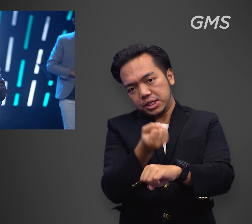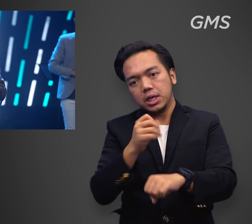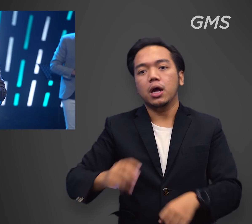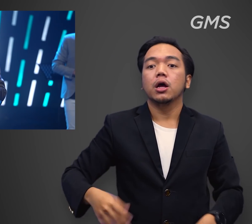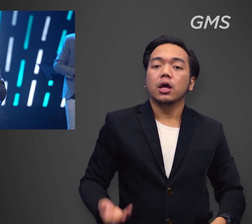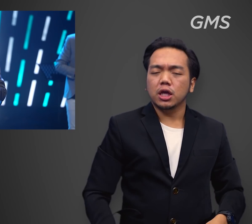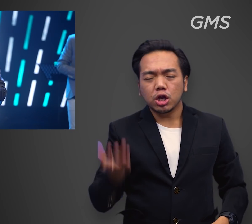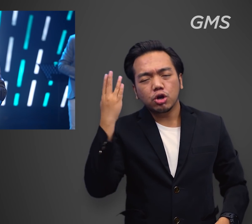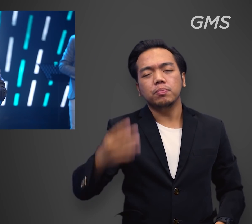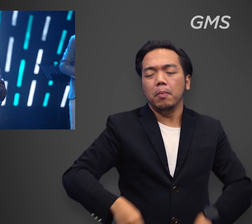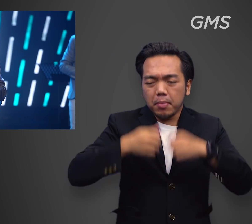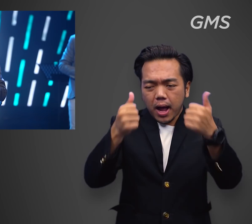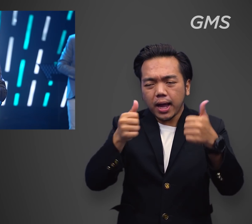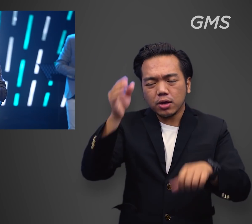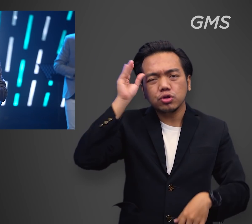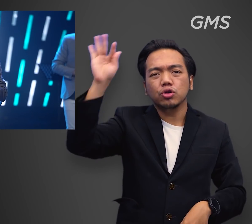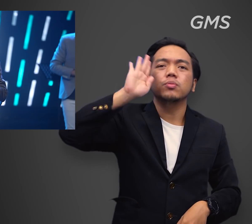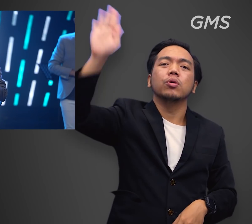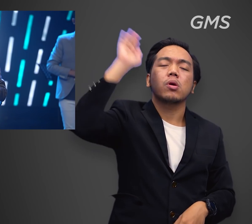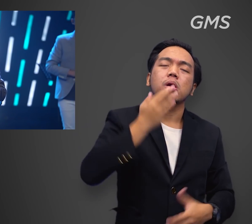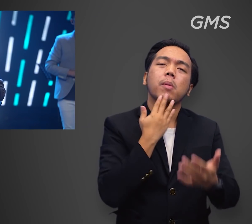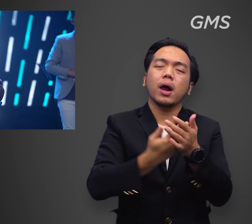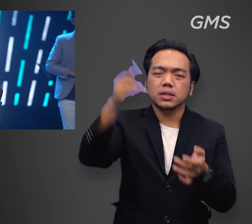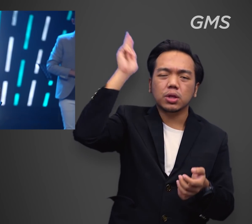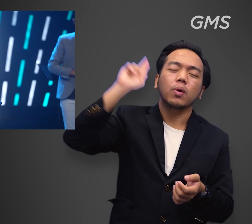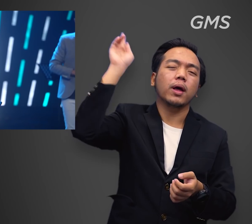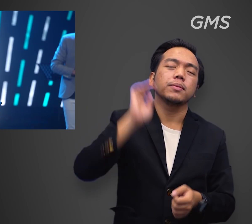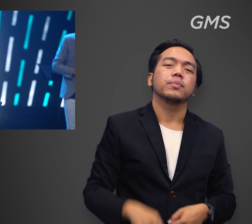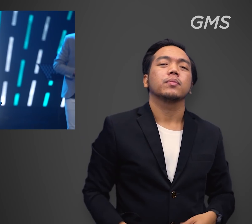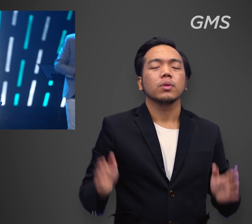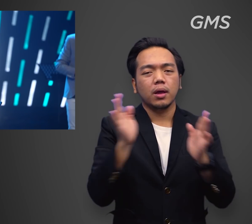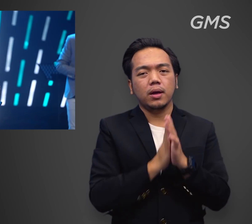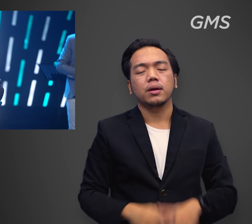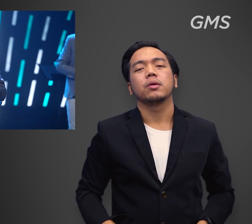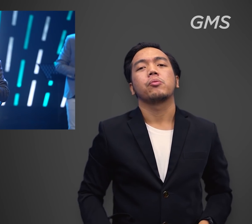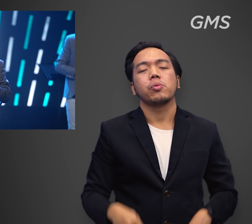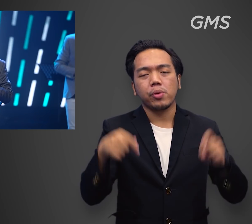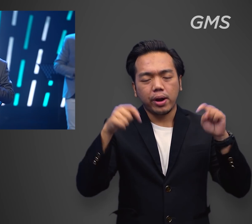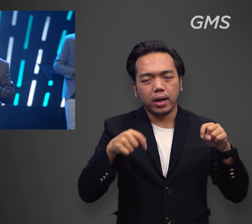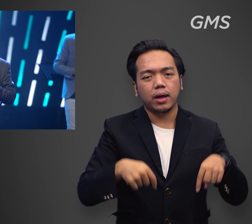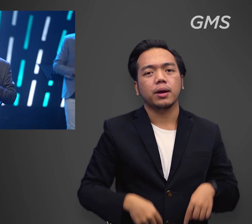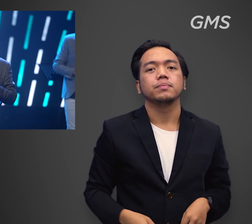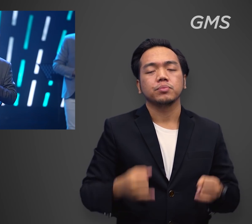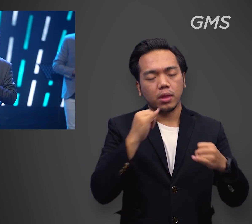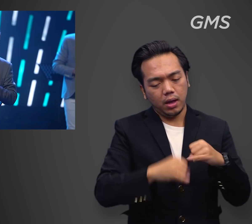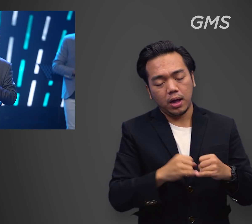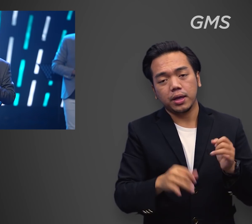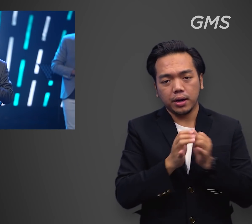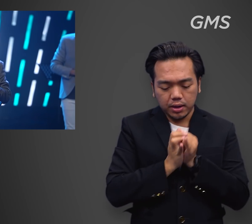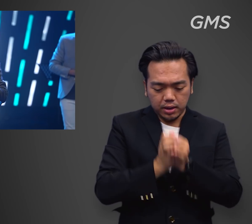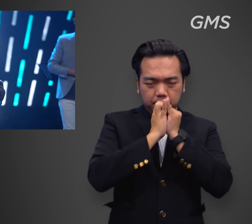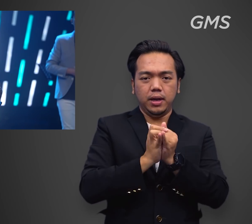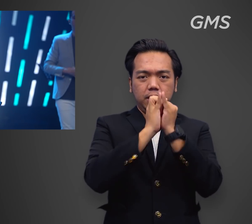hidup berkenan kepadamu Tuhan. Terima kasih Tuhan, terima kasih Tuhan. Dan saudara sekalian, di akhir ibadah ini